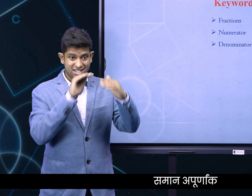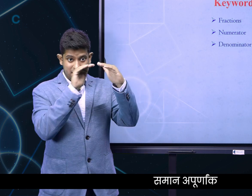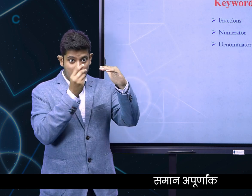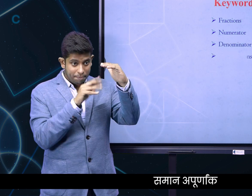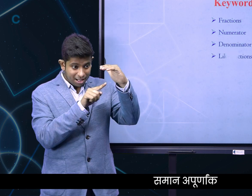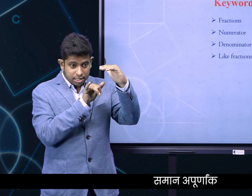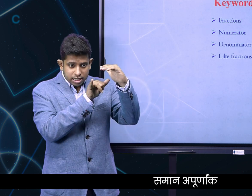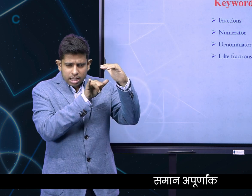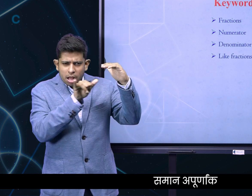समान अपूर्णांक,